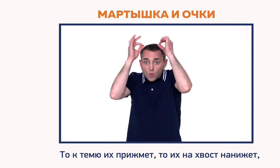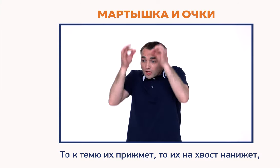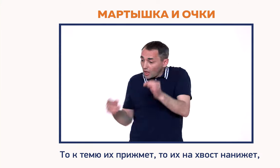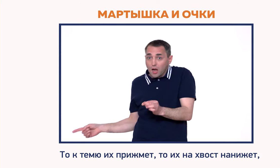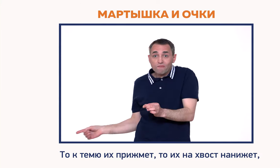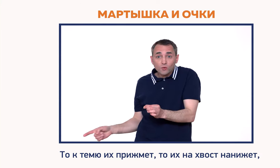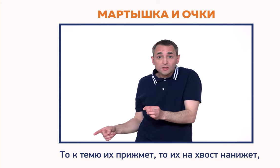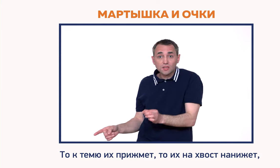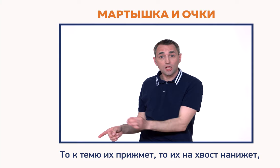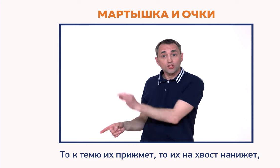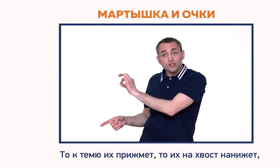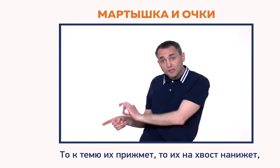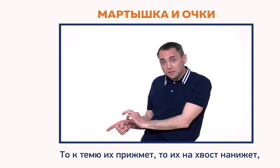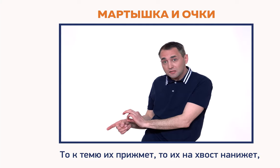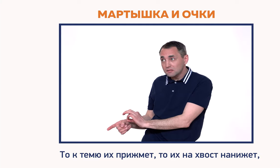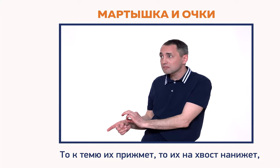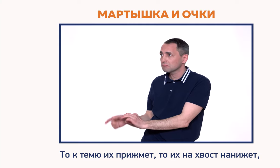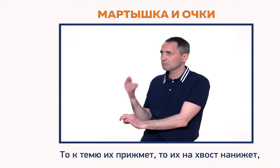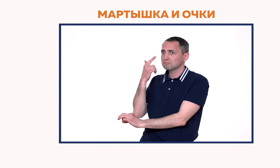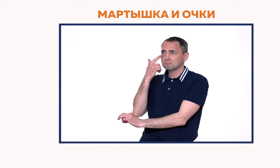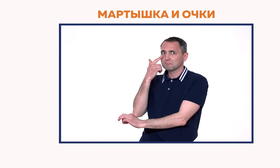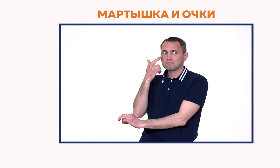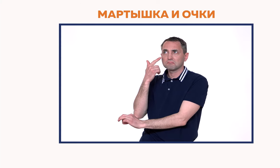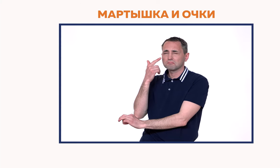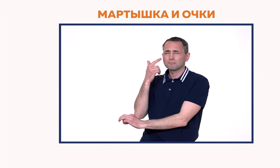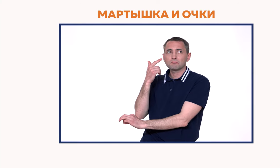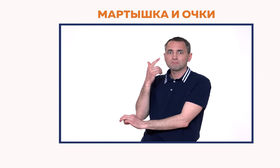то их на хвост нанижет,